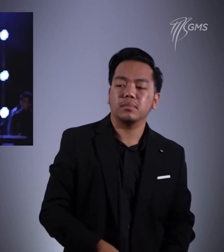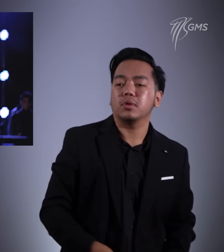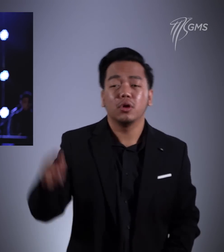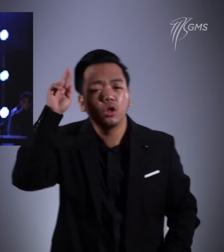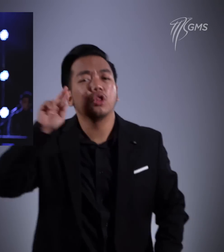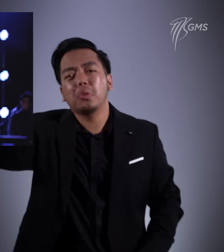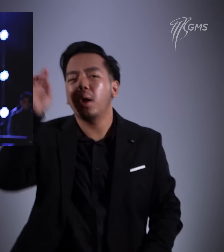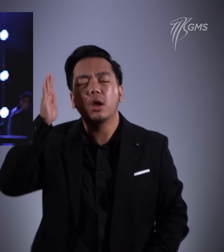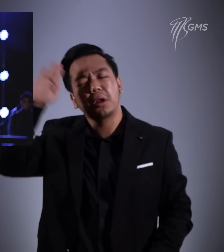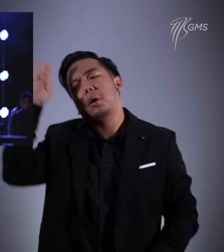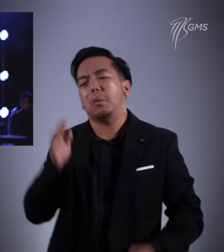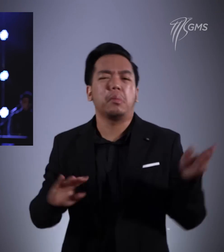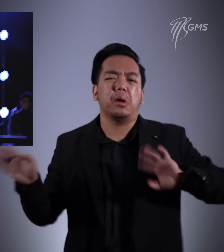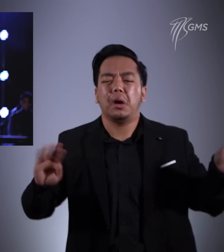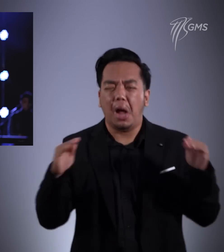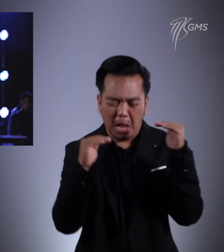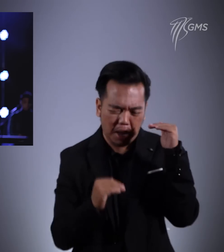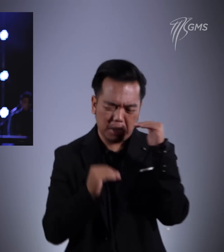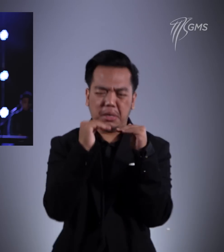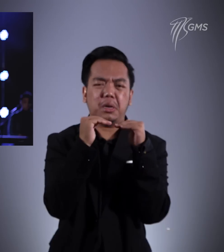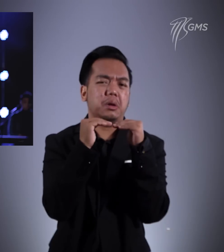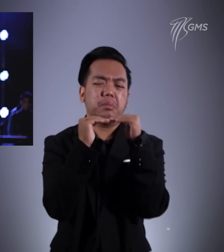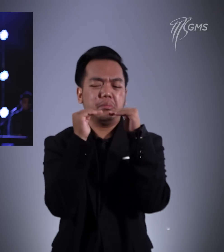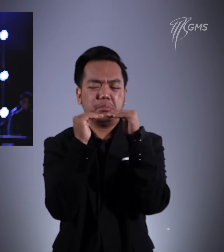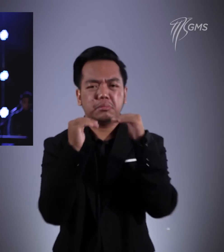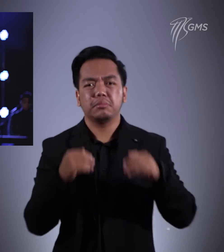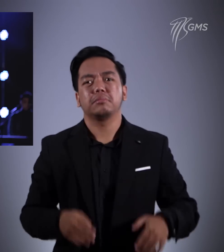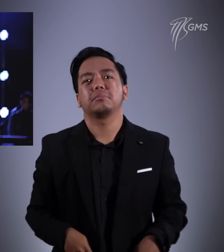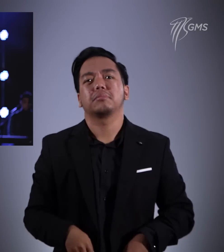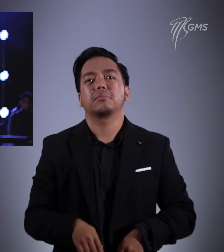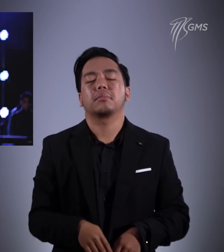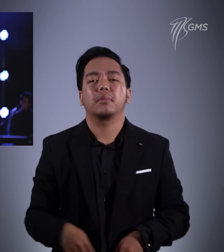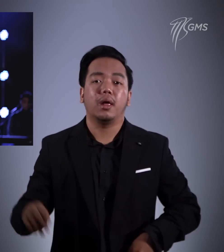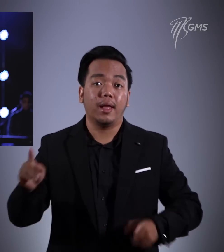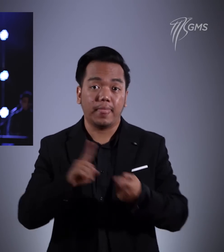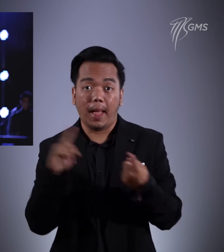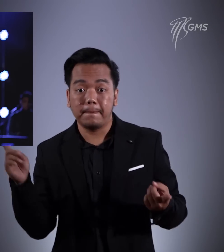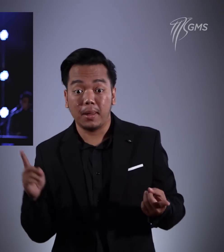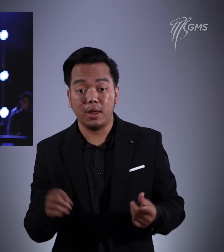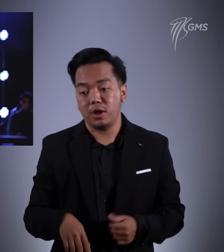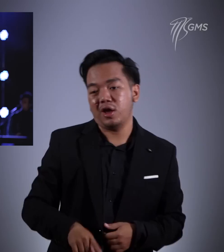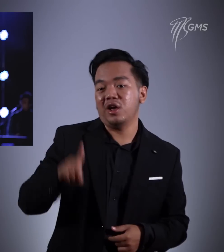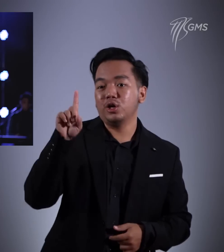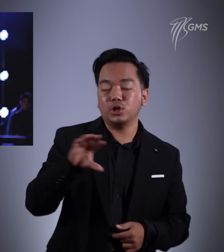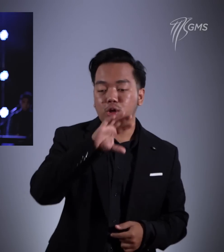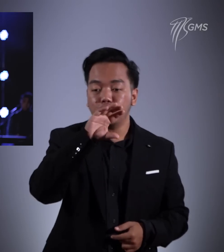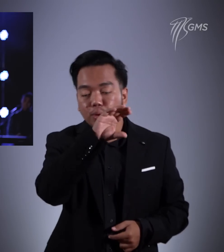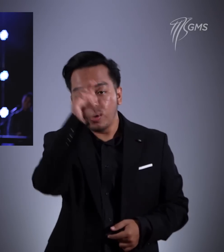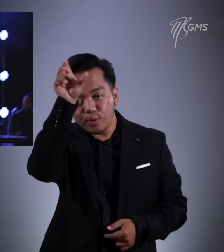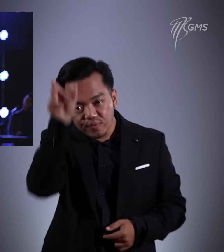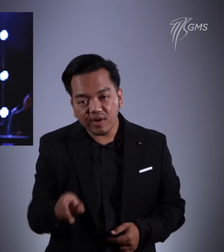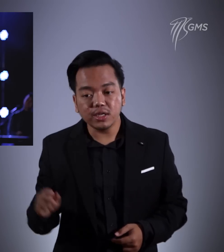fair. You're not fair. Tapi satu pasal kemudian, setelah Habakuk